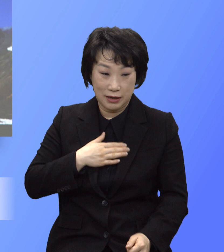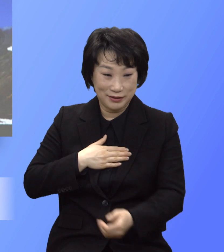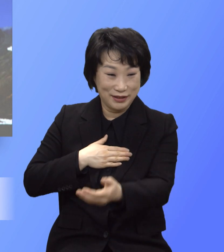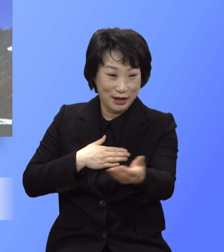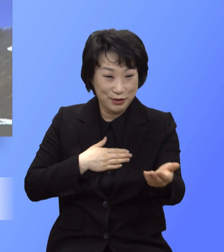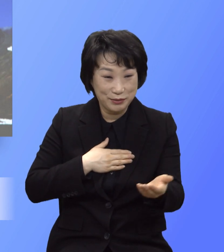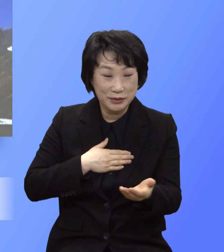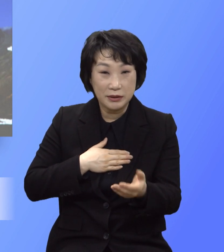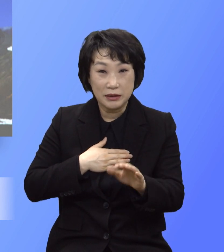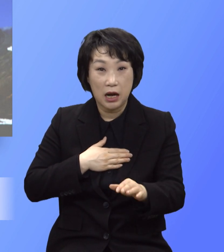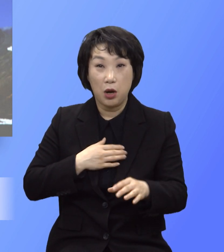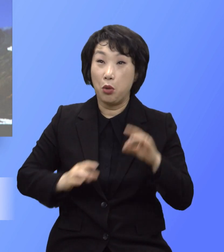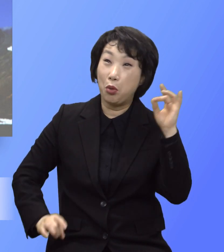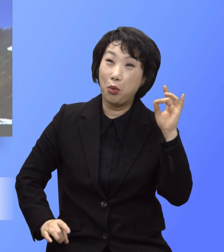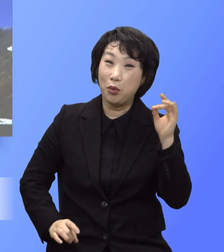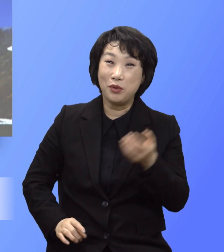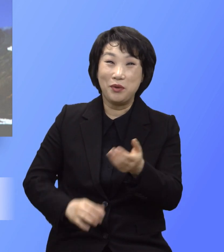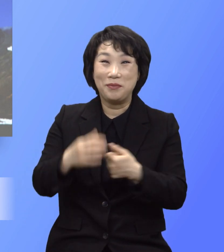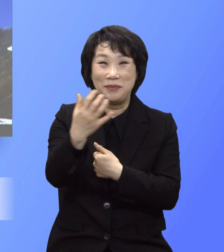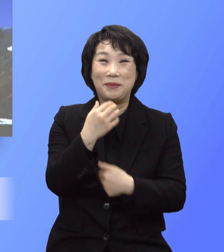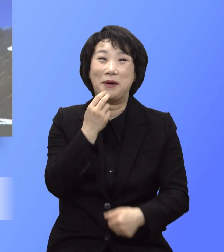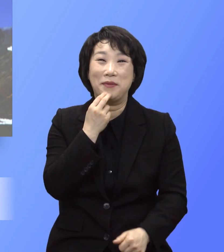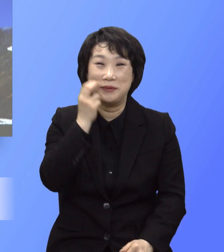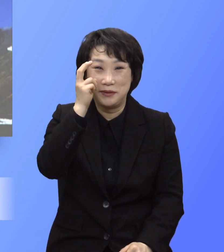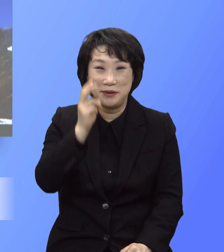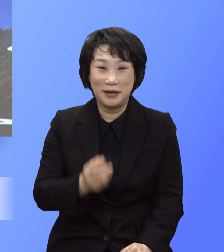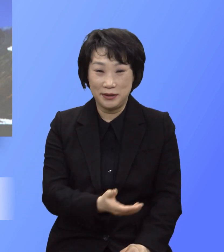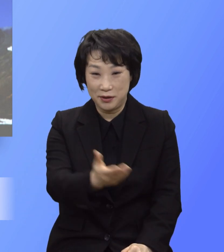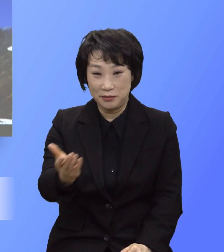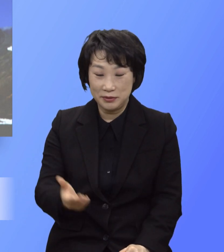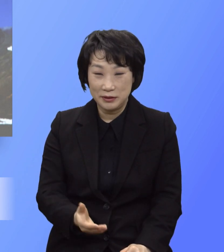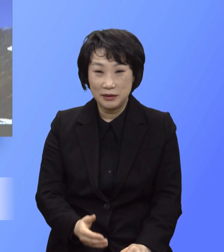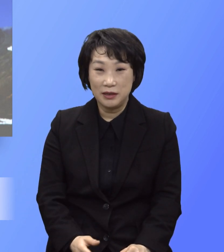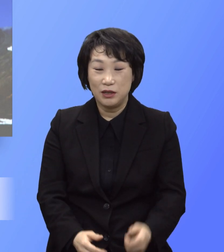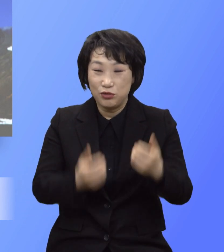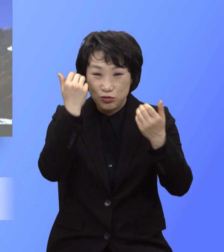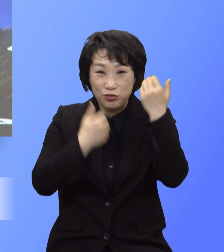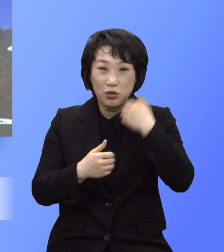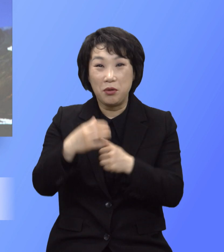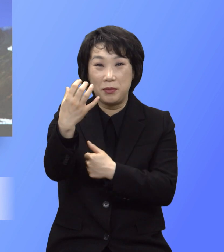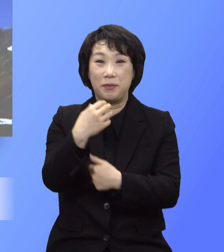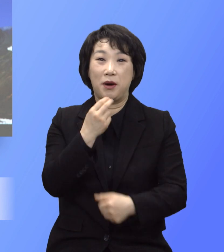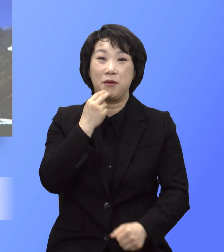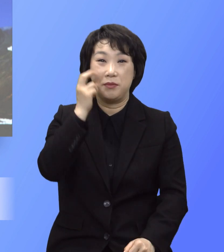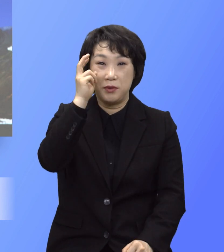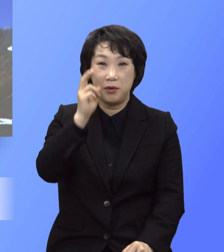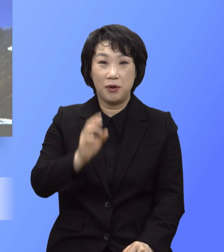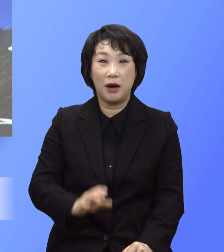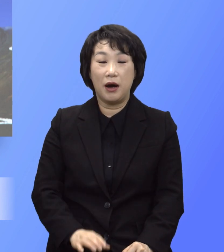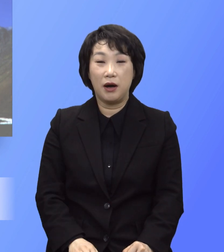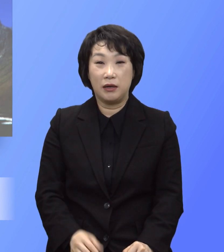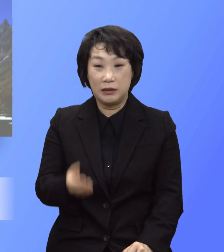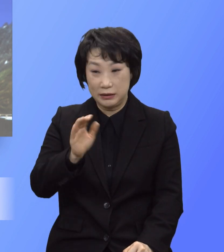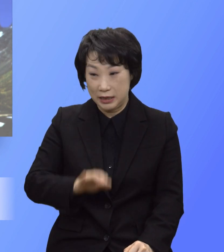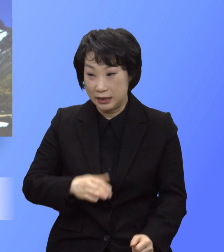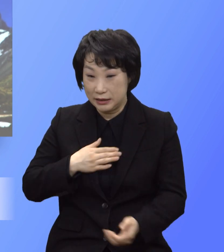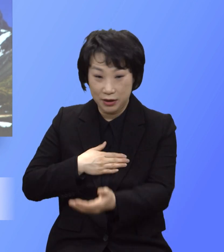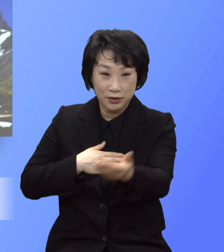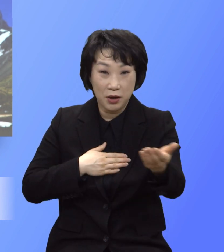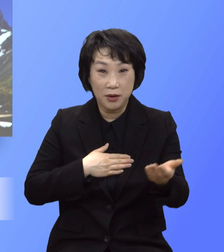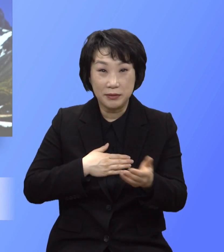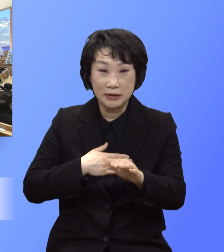나 혼자 가만히 있으면 누가 핍박합니까? 아무도 핍박하지 않죠. 그러나 나와